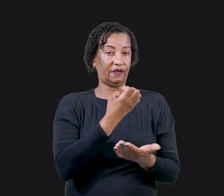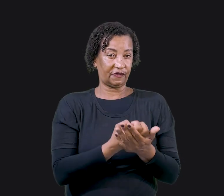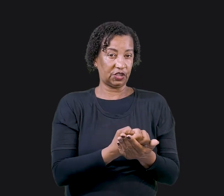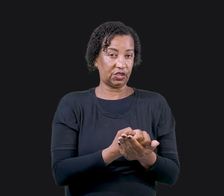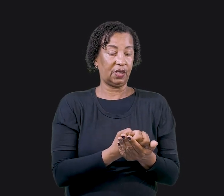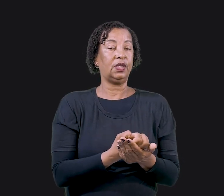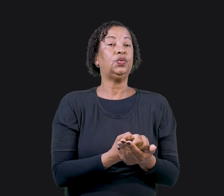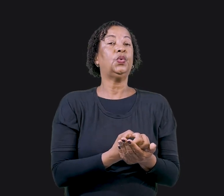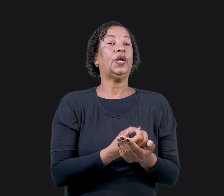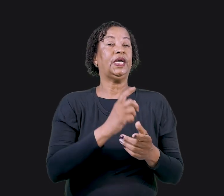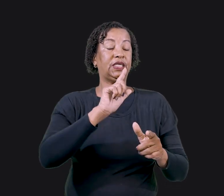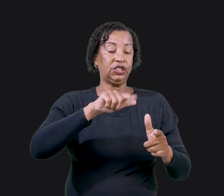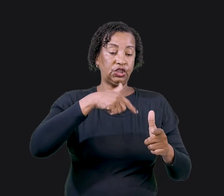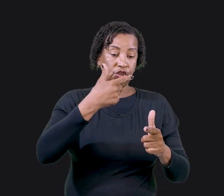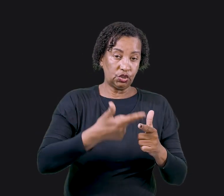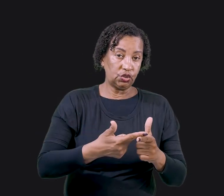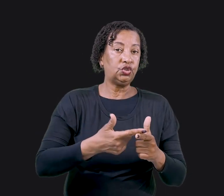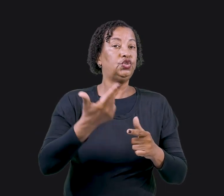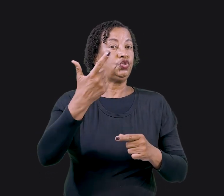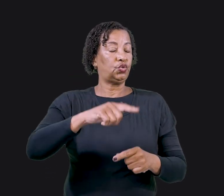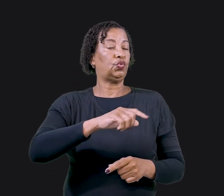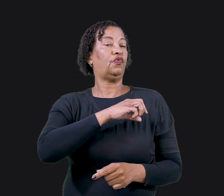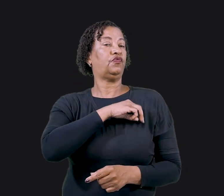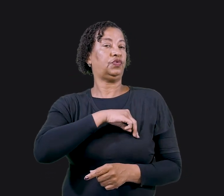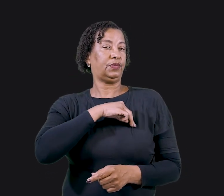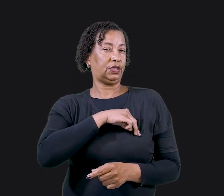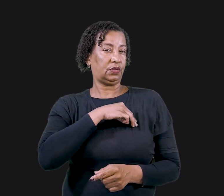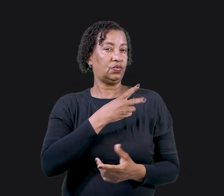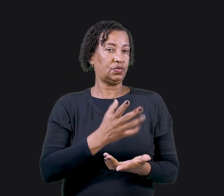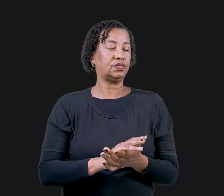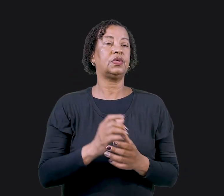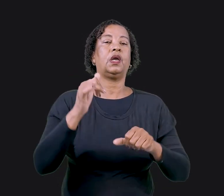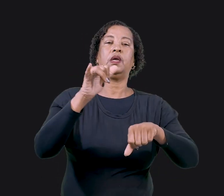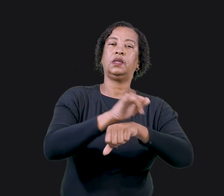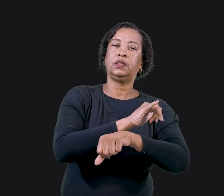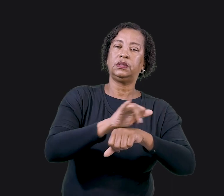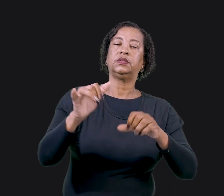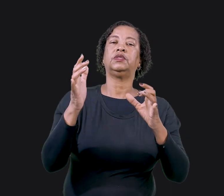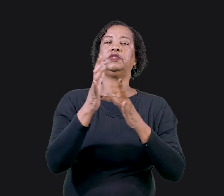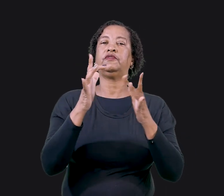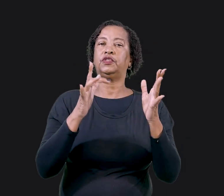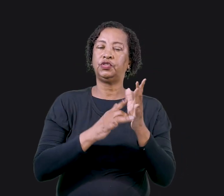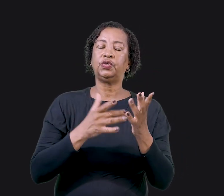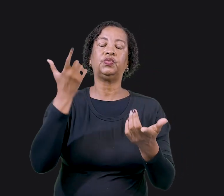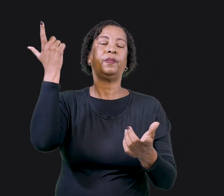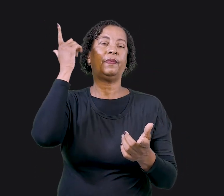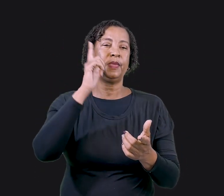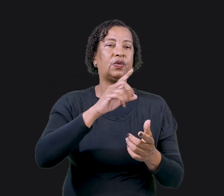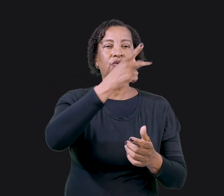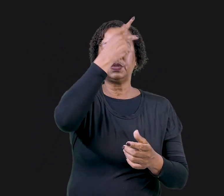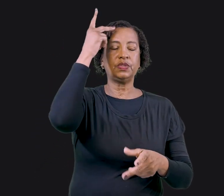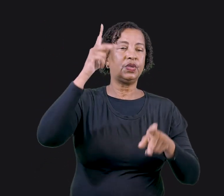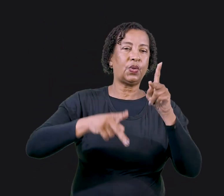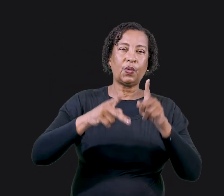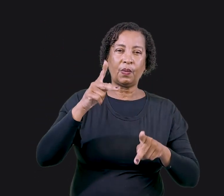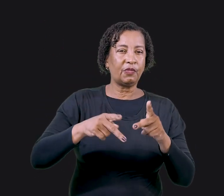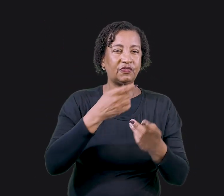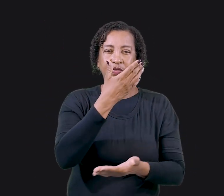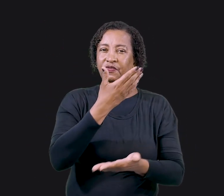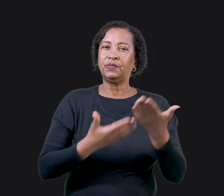de Mateus, porque representam uma visão missionária? É a estratégia de Jesus para alcançar o mundo perdido com o seu evangelho da